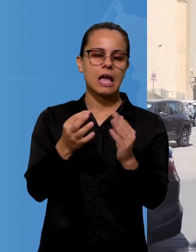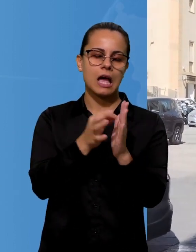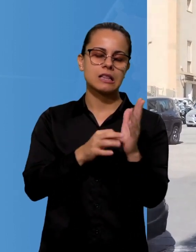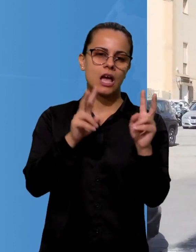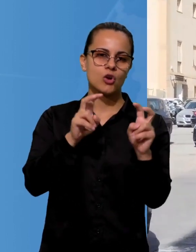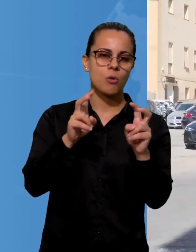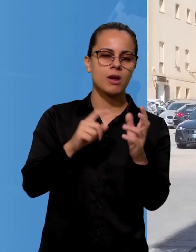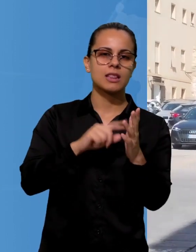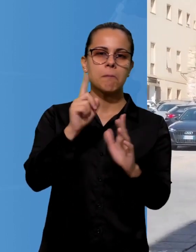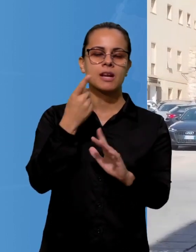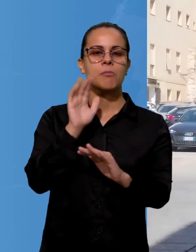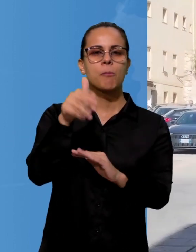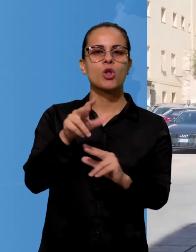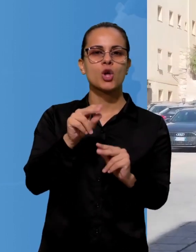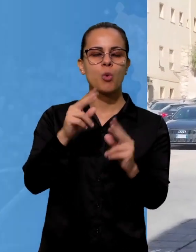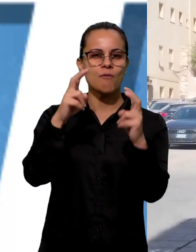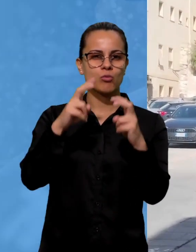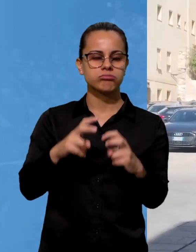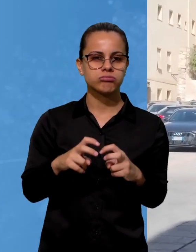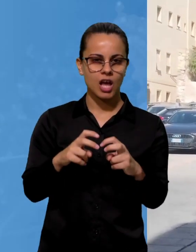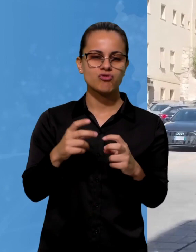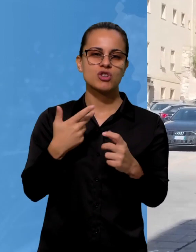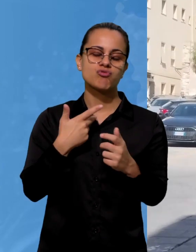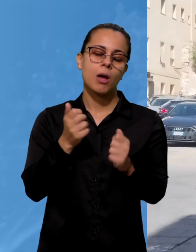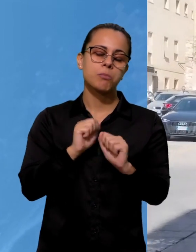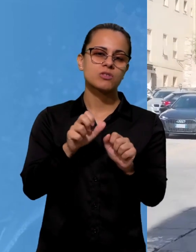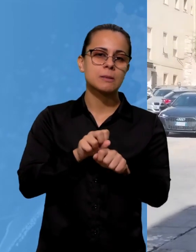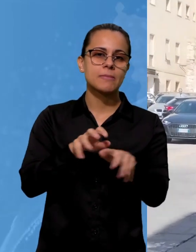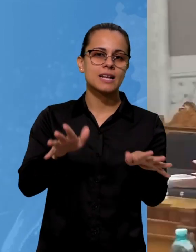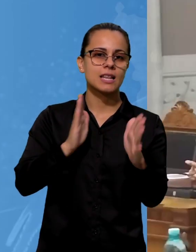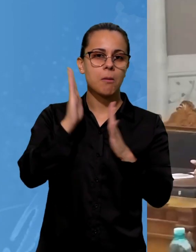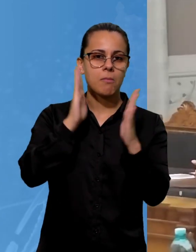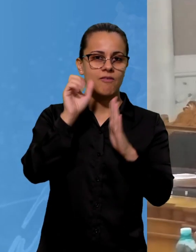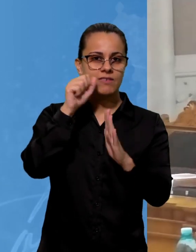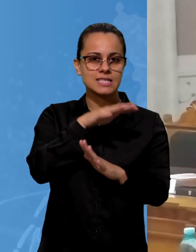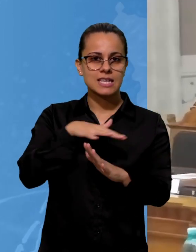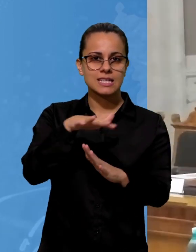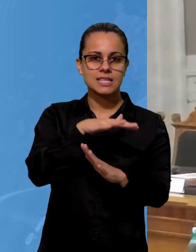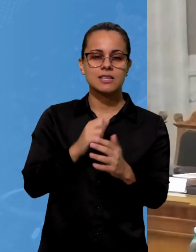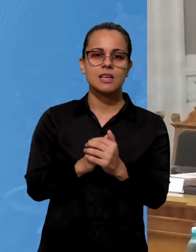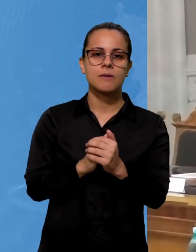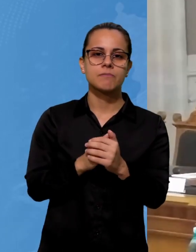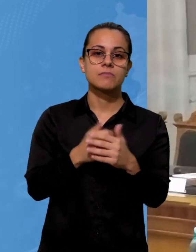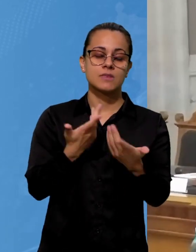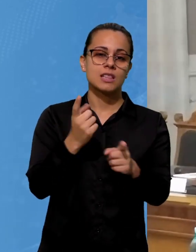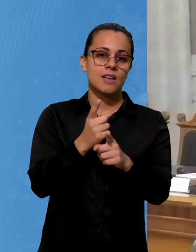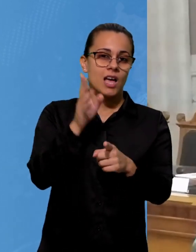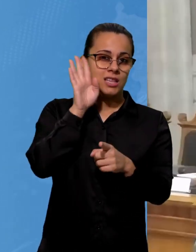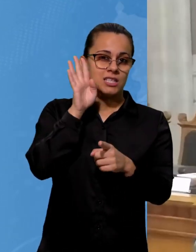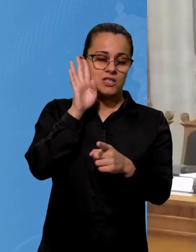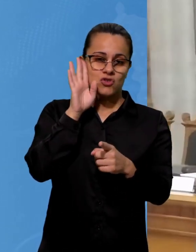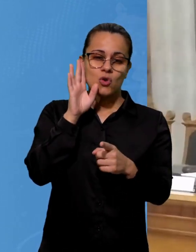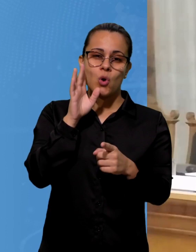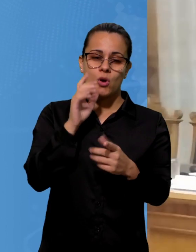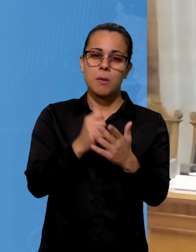cui quello dell'operazione Montenuovo e le possibili ramificazioni mafiose in Sardegna. L'attenzione è massima, ma non la collegherai necessariamente a